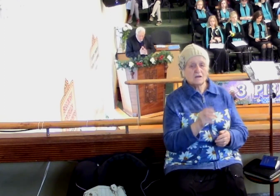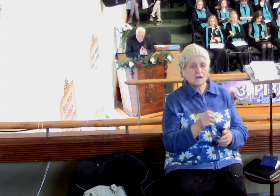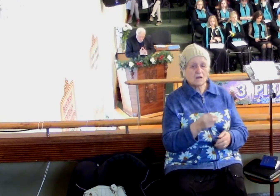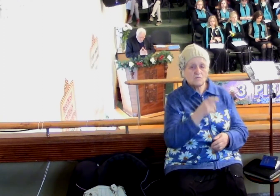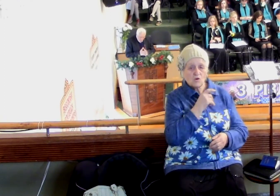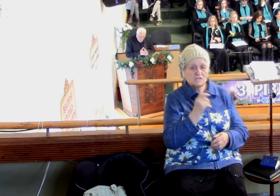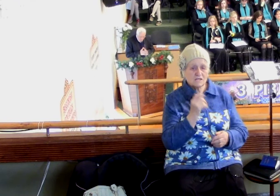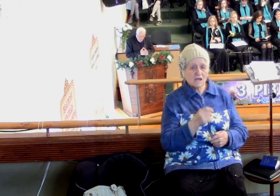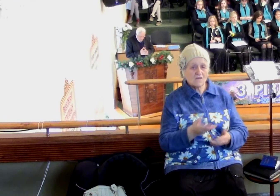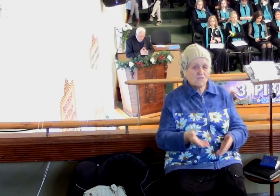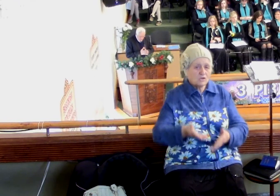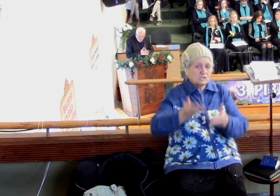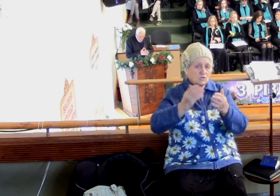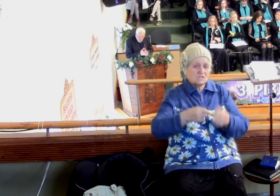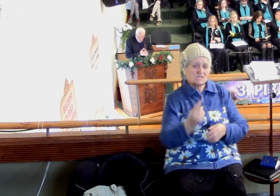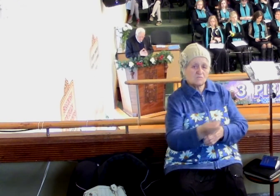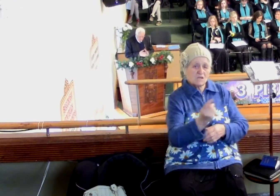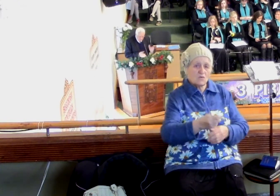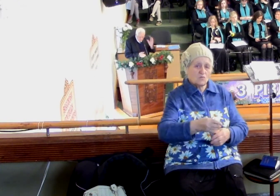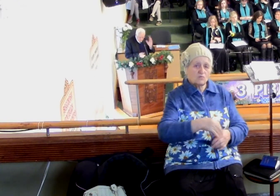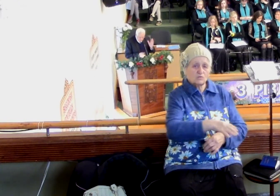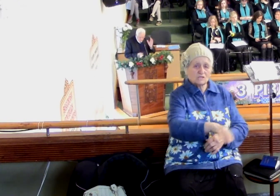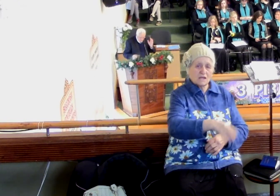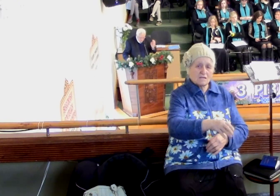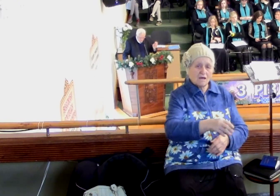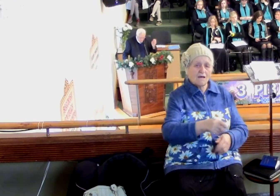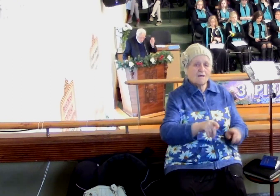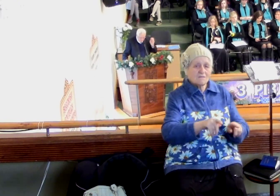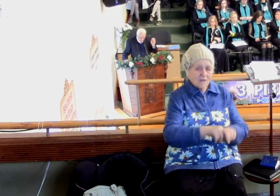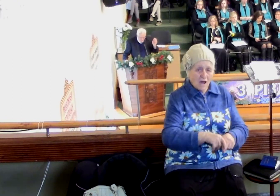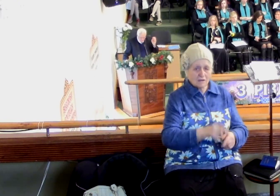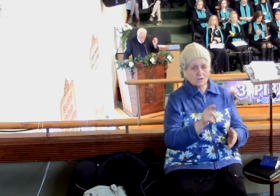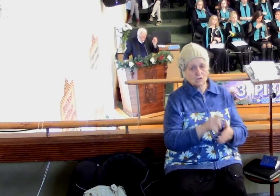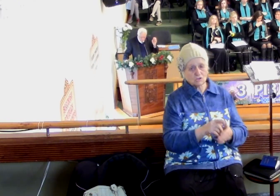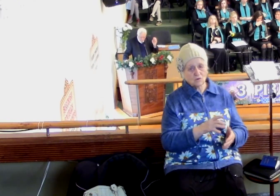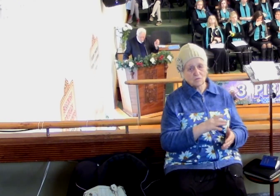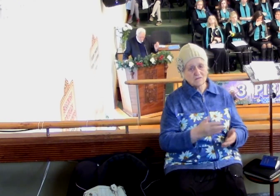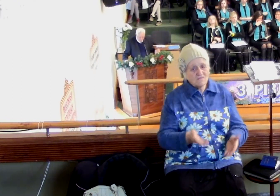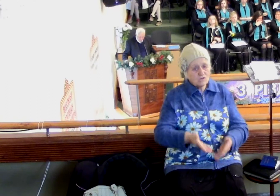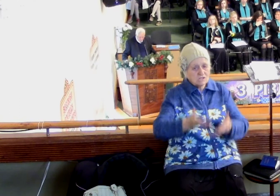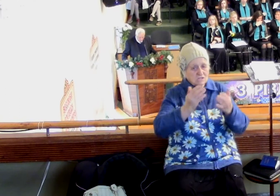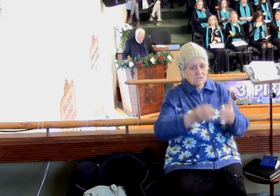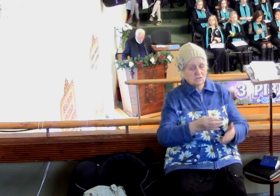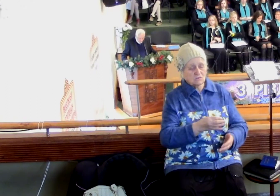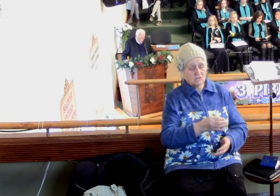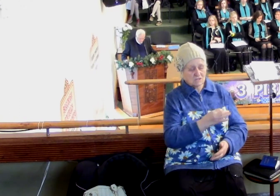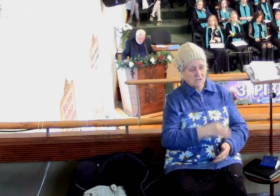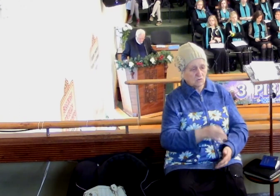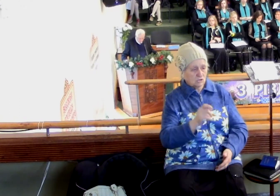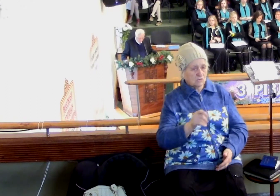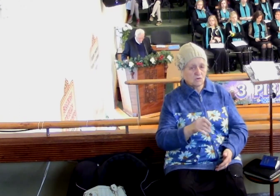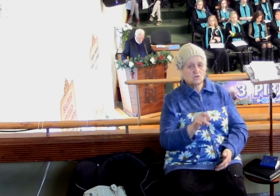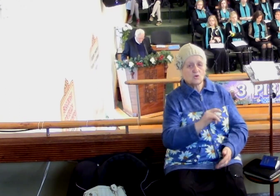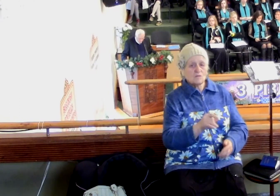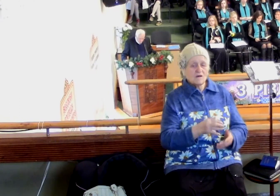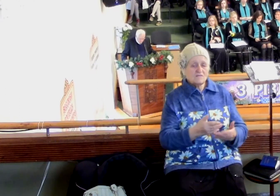Моисей вознес змею в пустыне, так должно вознесено быть Сыну человеческого. Дабы